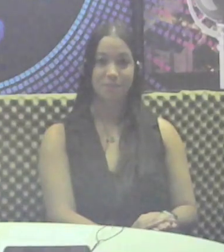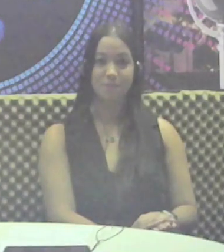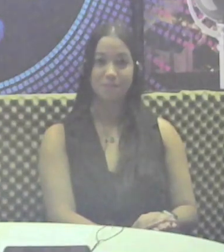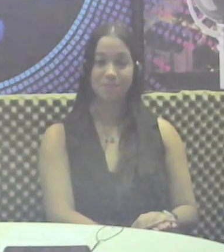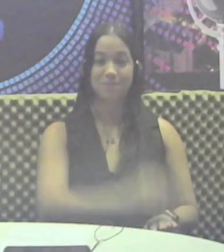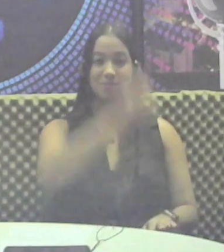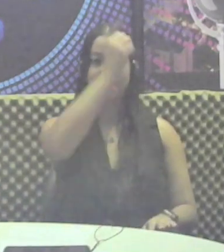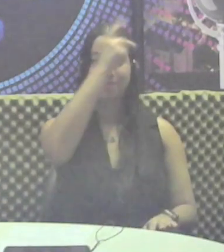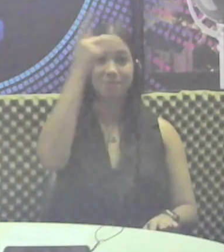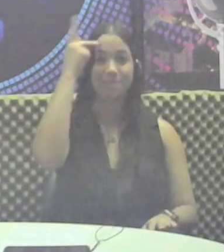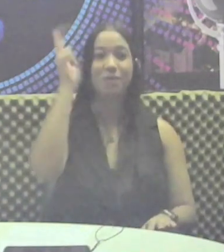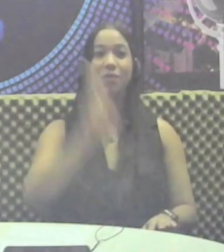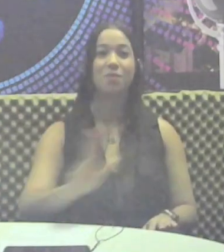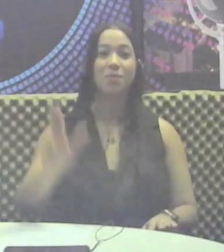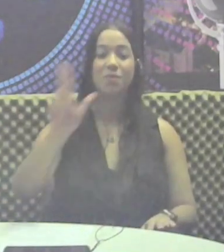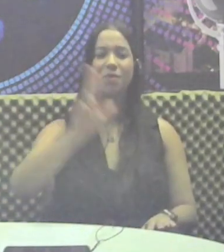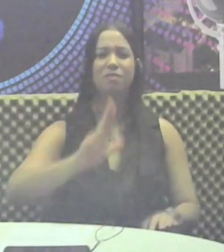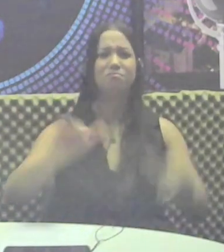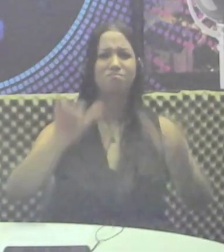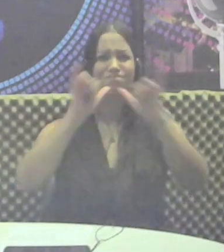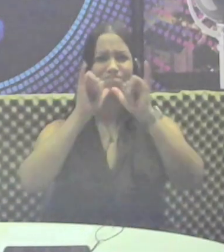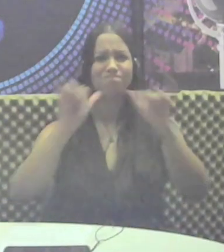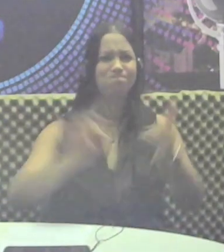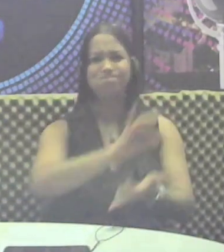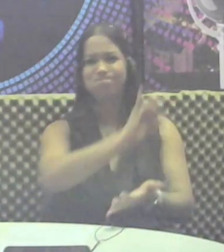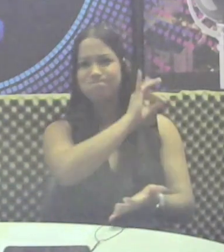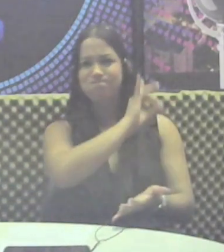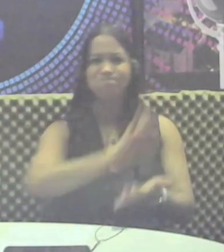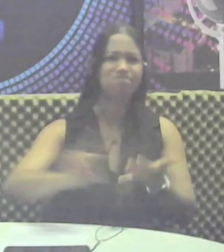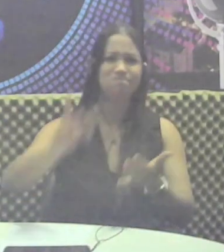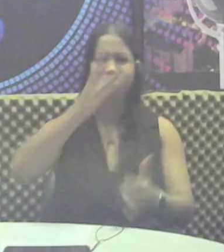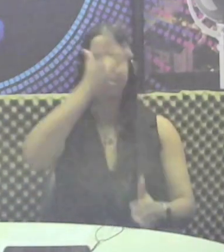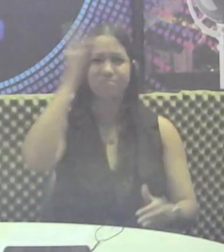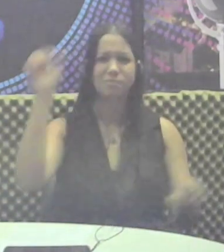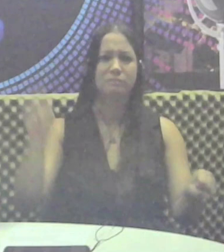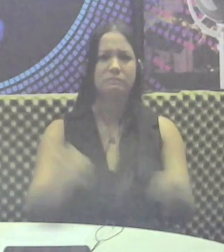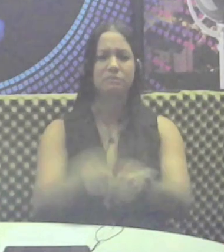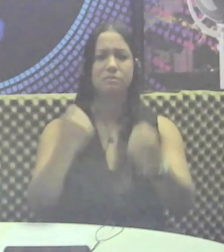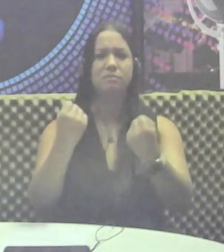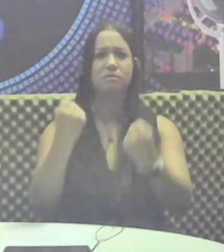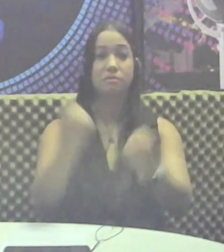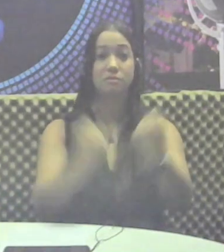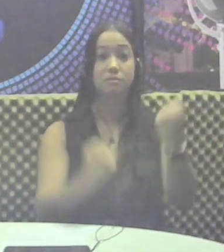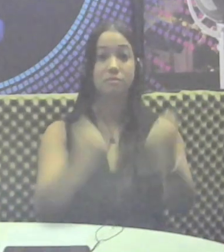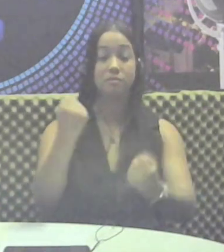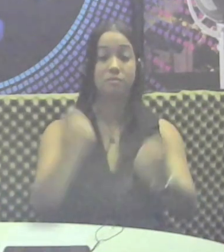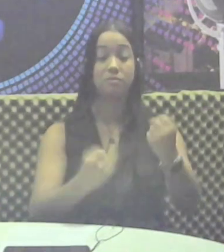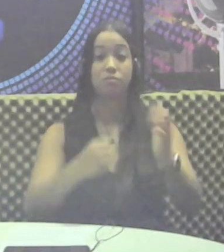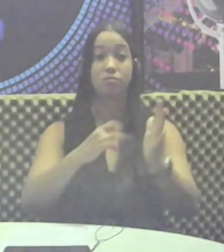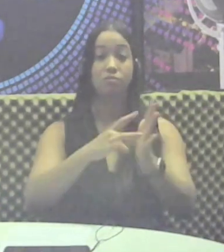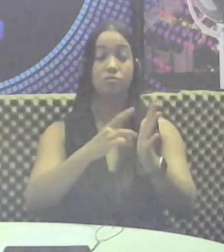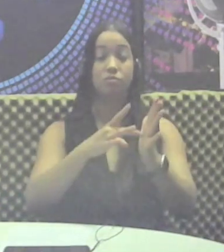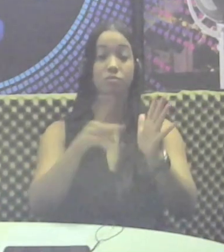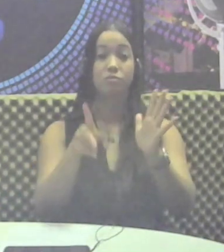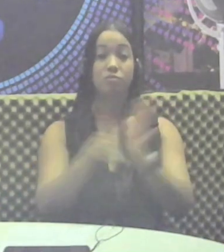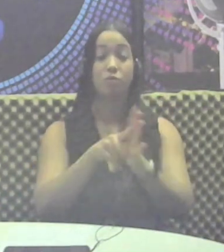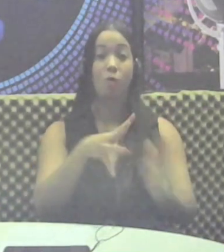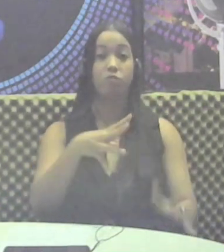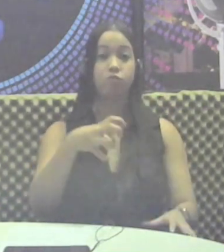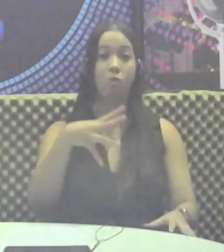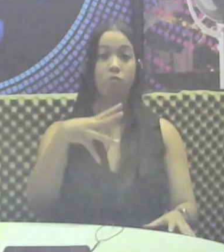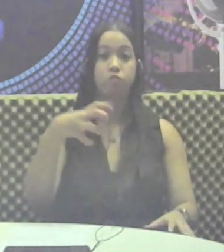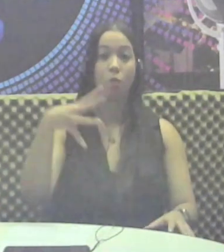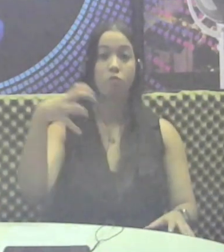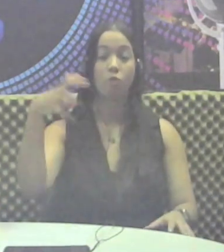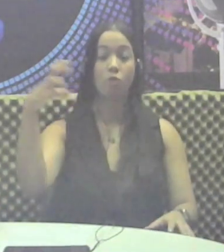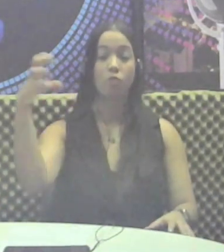A Prefeitura de Uberlândia vem a público repudiar ato de vandalismo que danificou veículo utilizado no serviço de fumacê